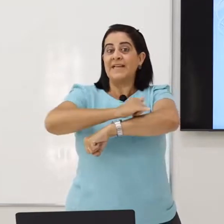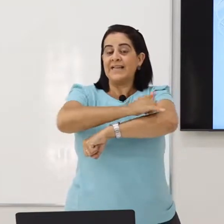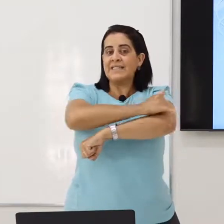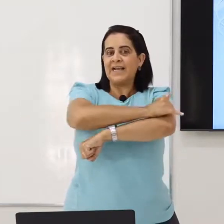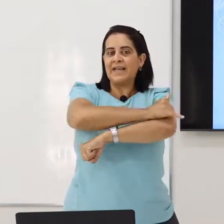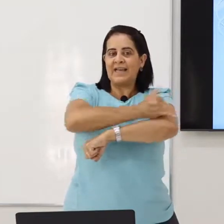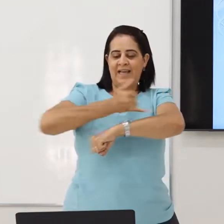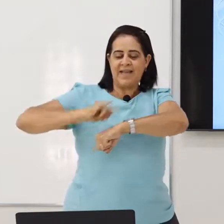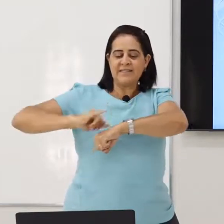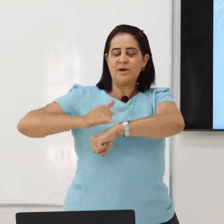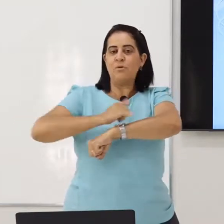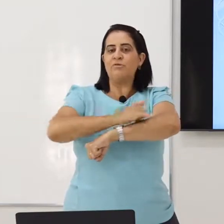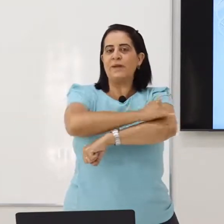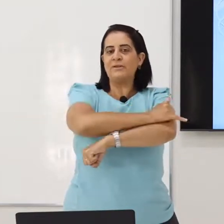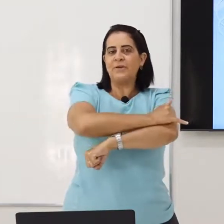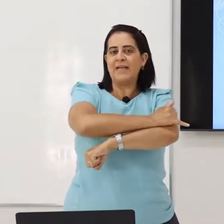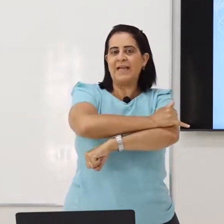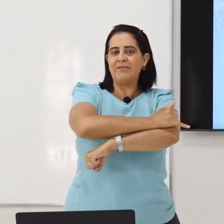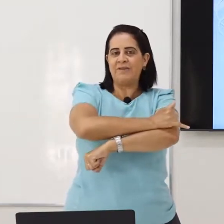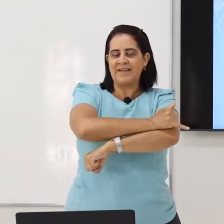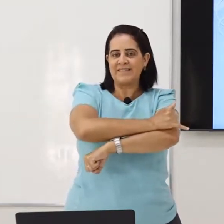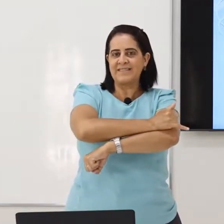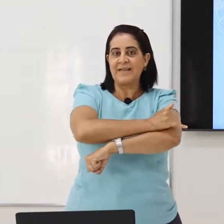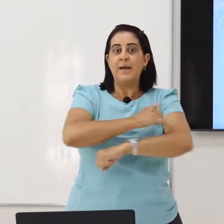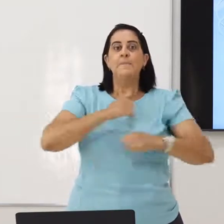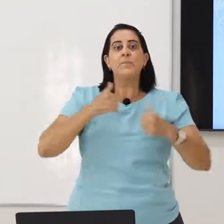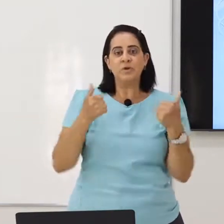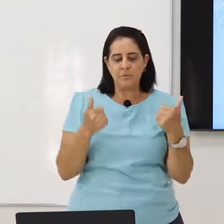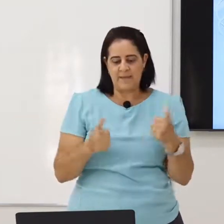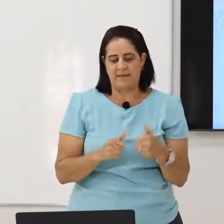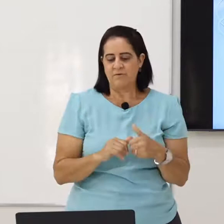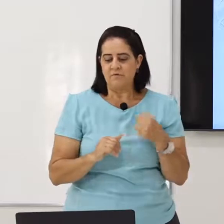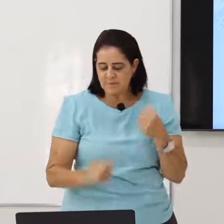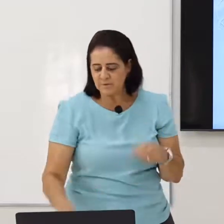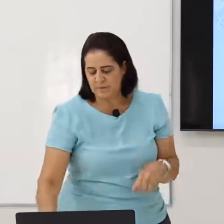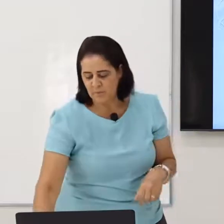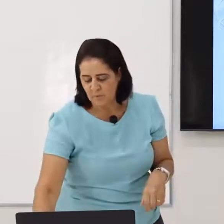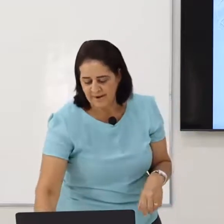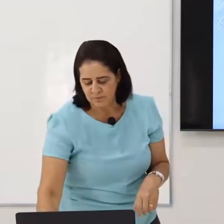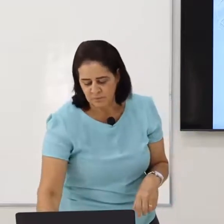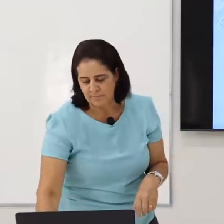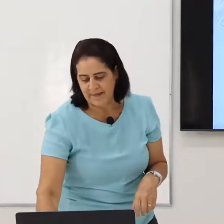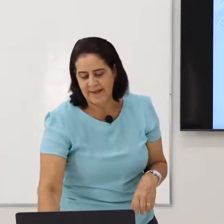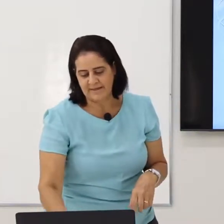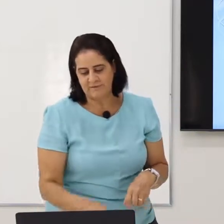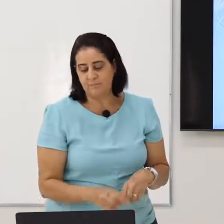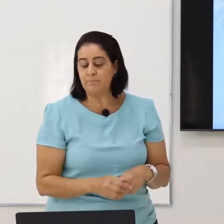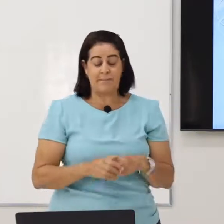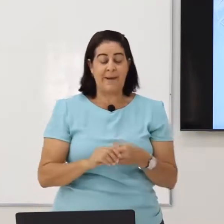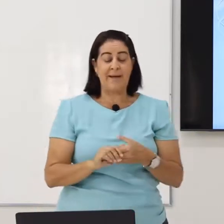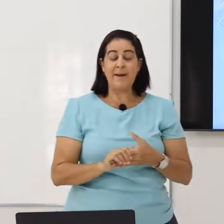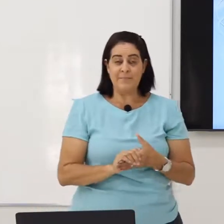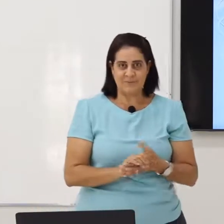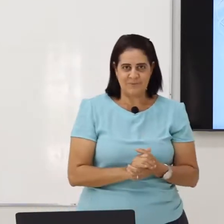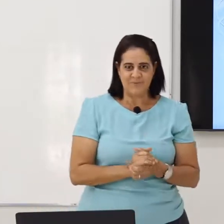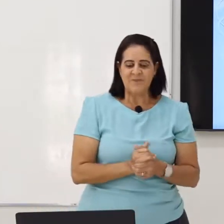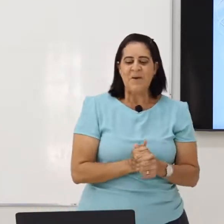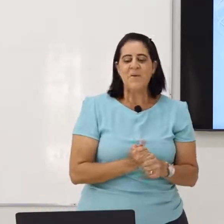esse aqui, esse é o movimento que ele faz. Muito bem, vamos para o quarto parâmetro. O